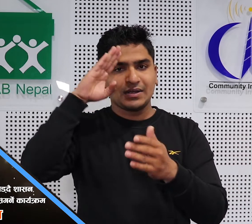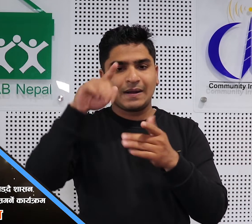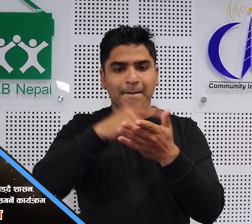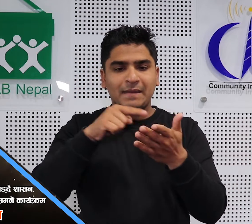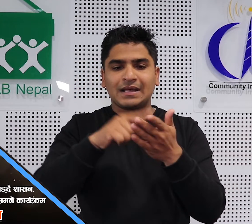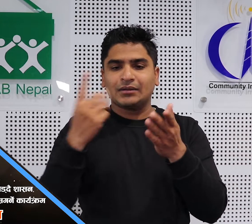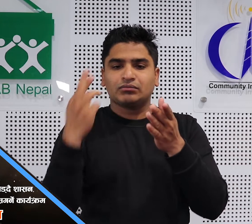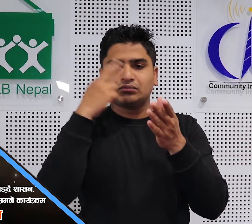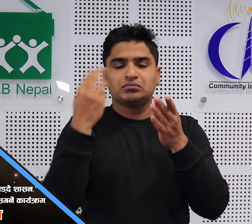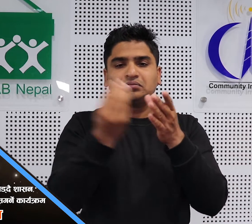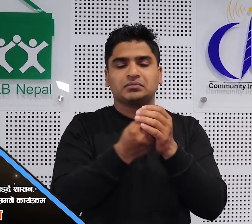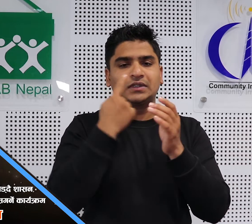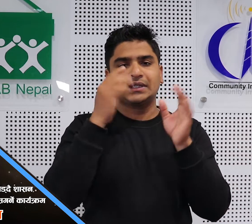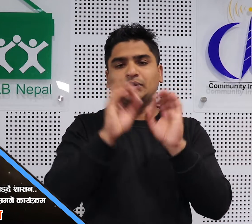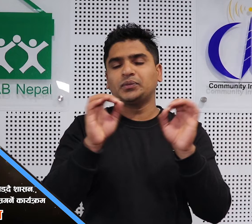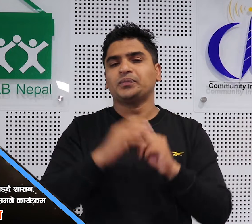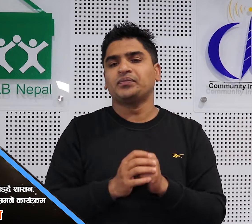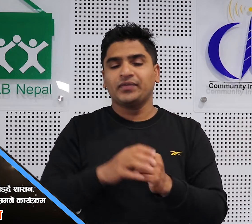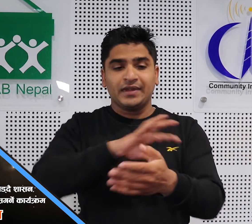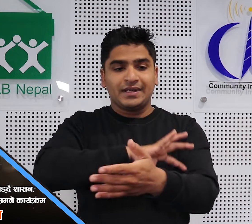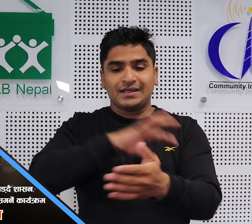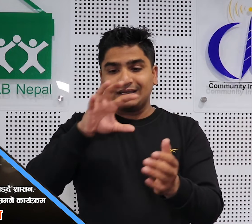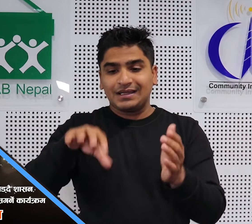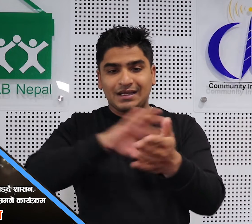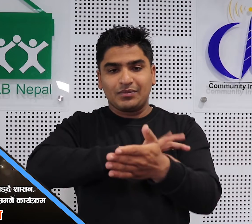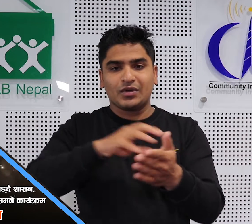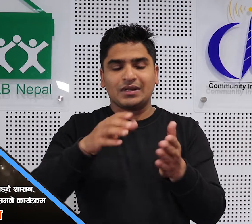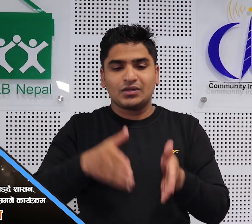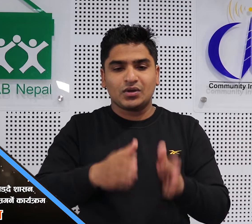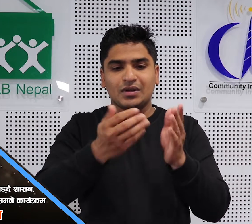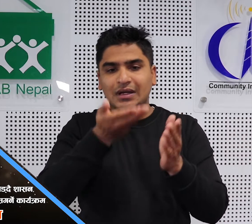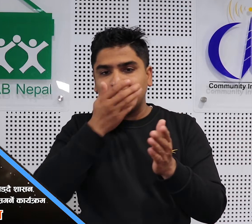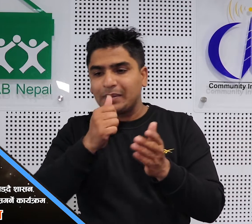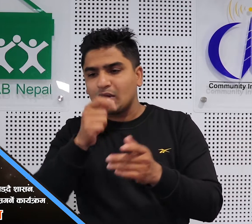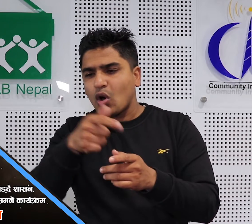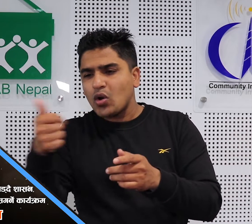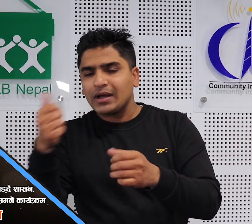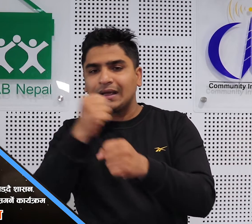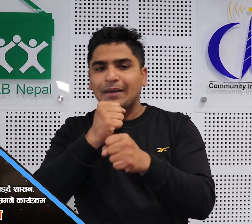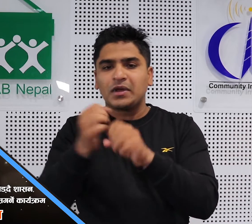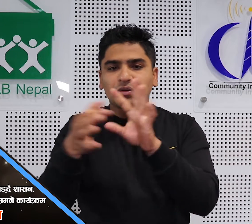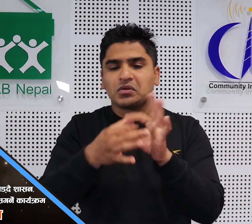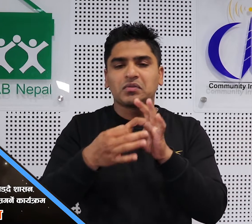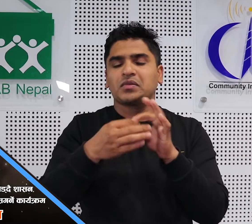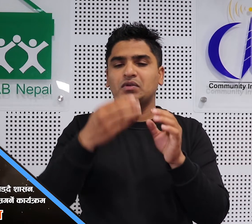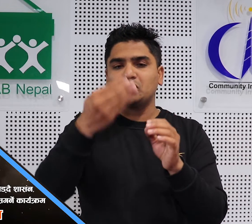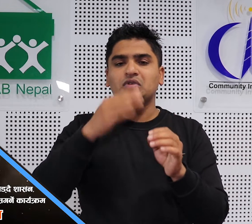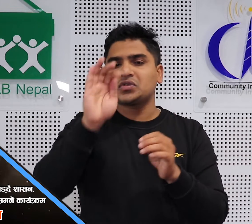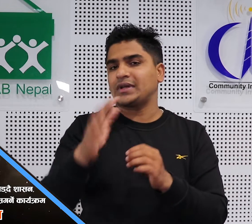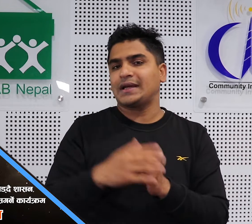एकरूपता भने देखिएको छैन। स्थानीय र प्रदेश सरकार बीच सडक खानेपानी लगायतका अन्य काममा समन्वय हुन सकेको छैन। कतिपय